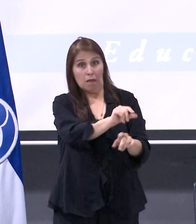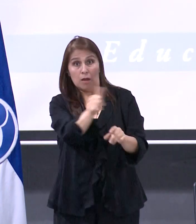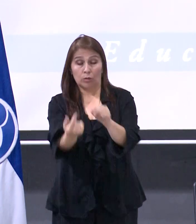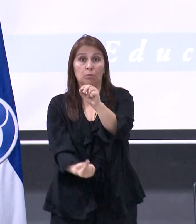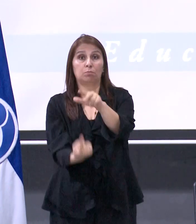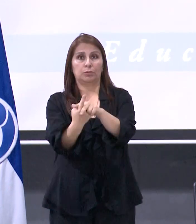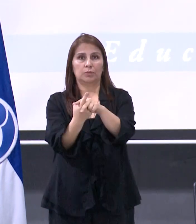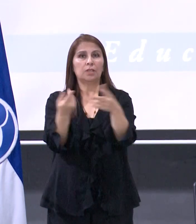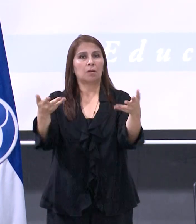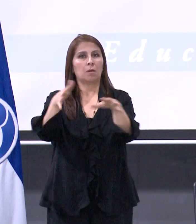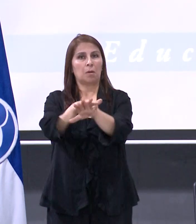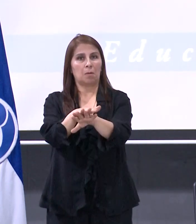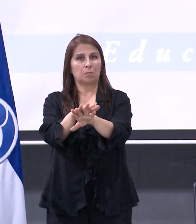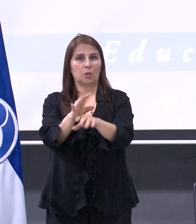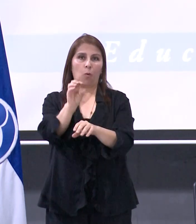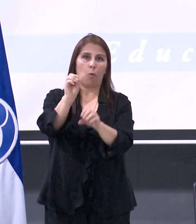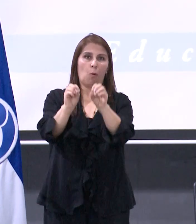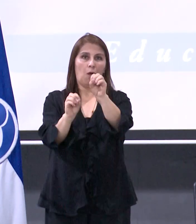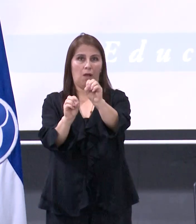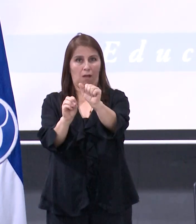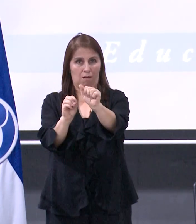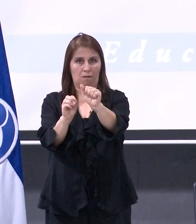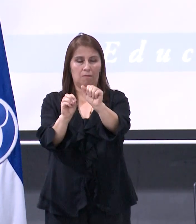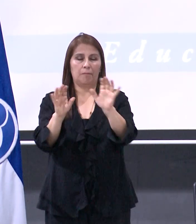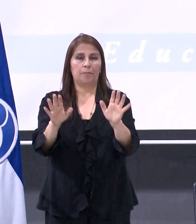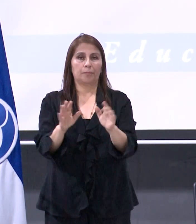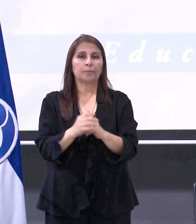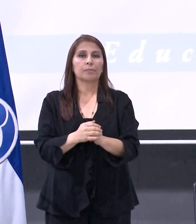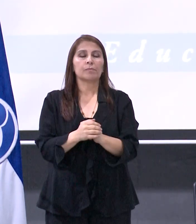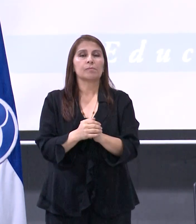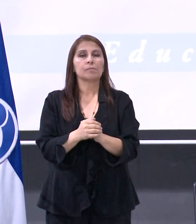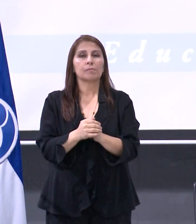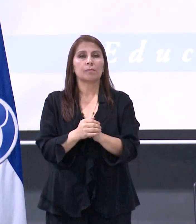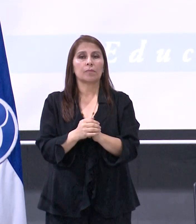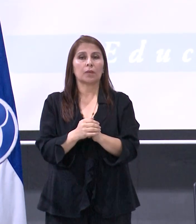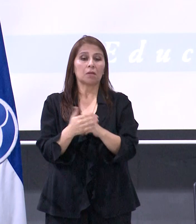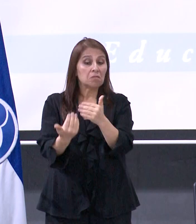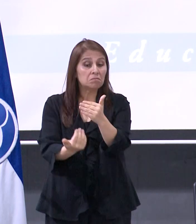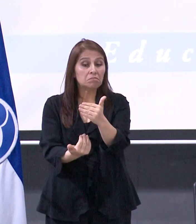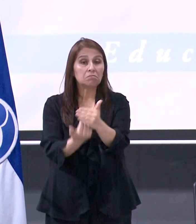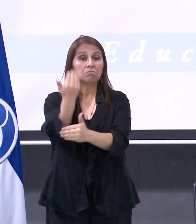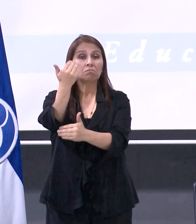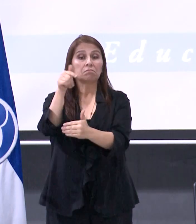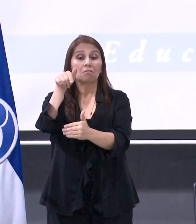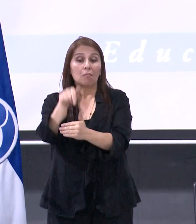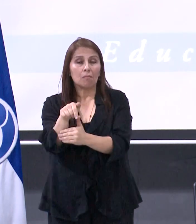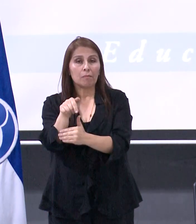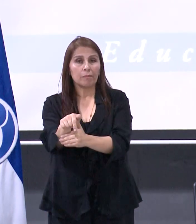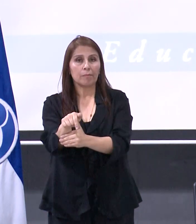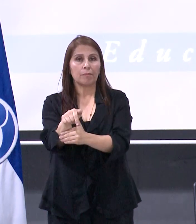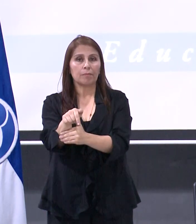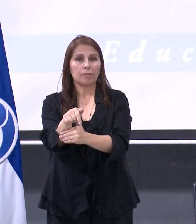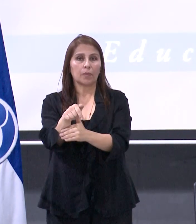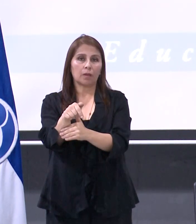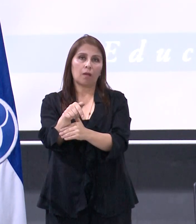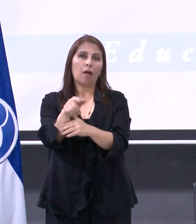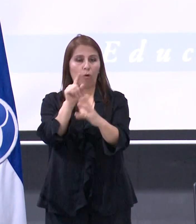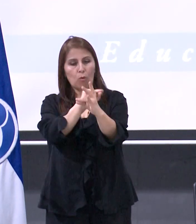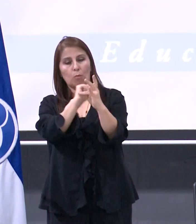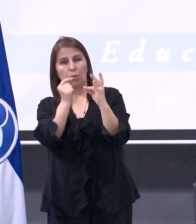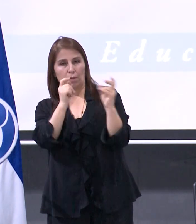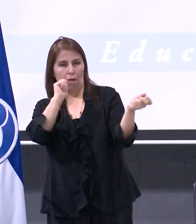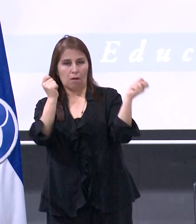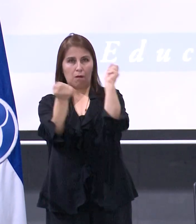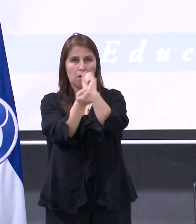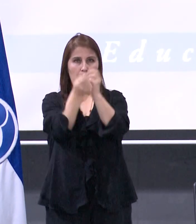de educación para mujeres no entonces aquí se inicia una perspectiva diferente